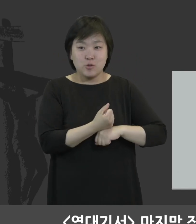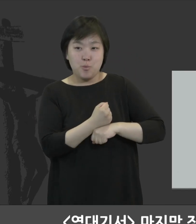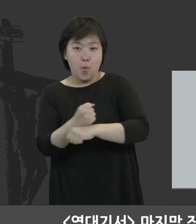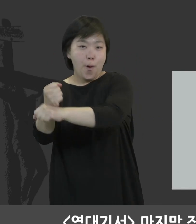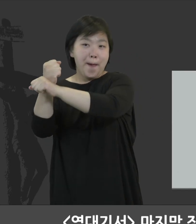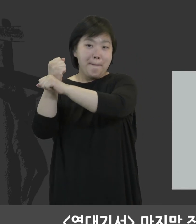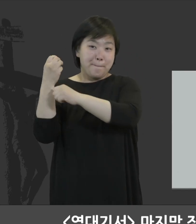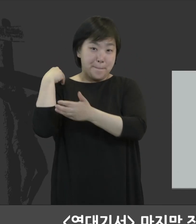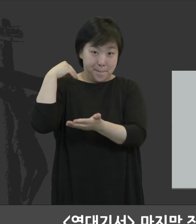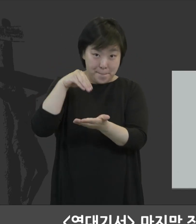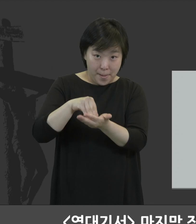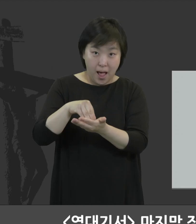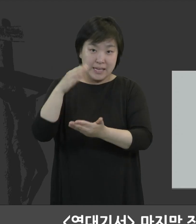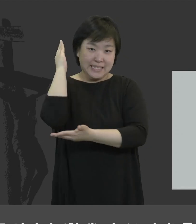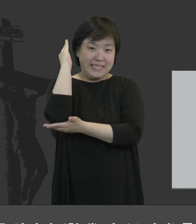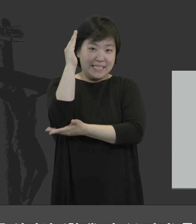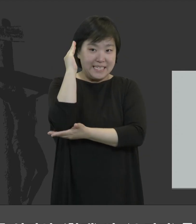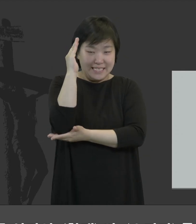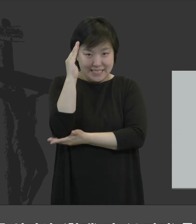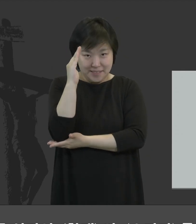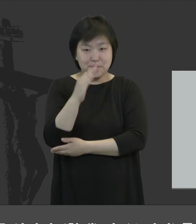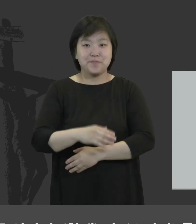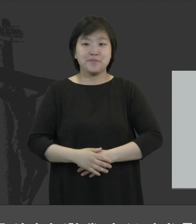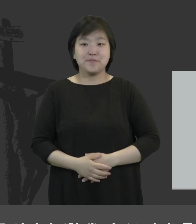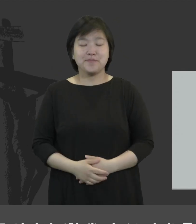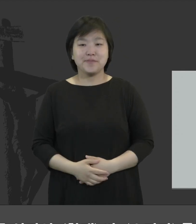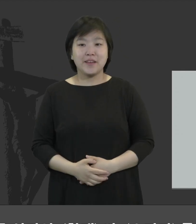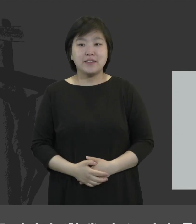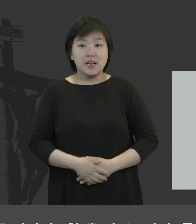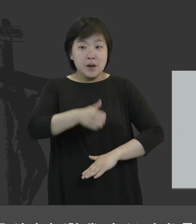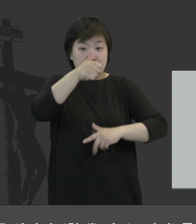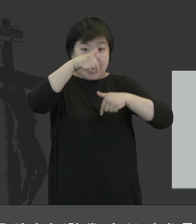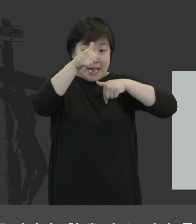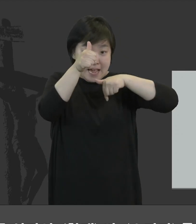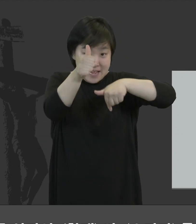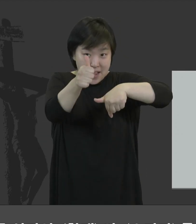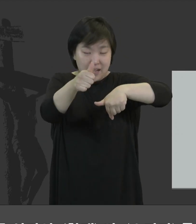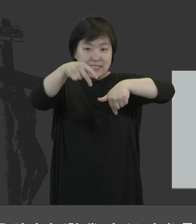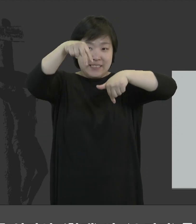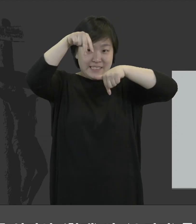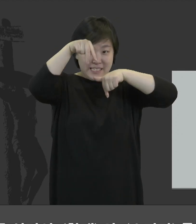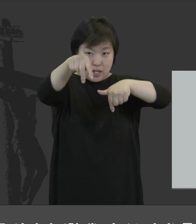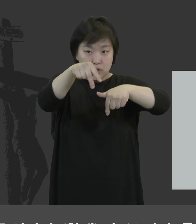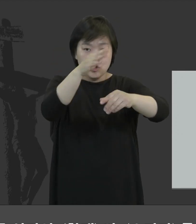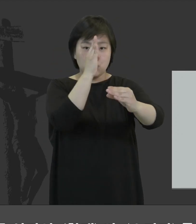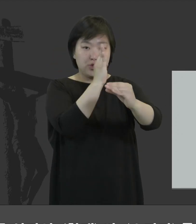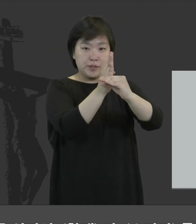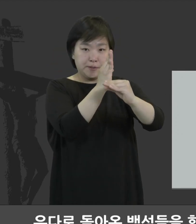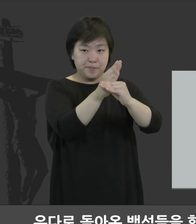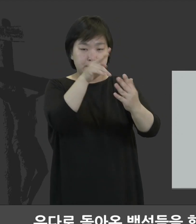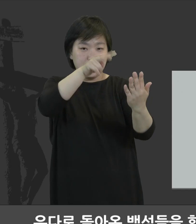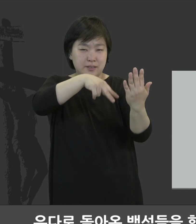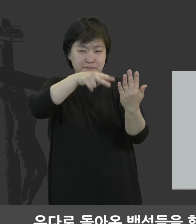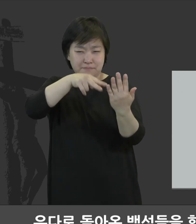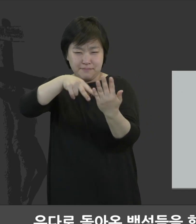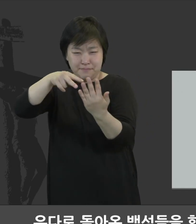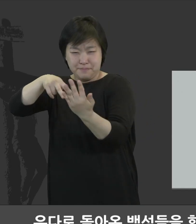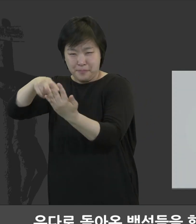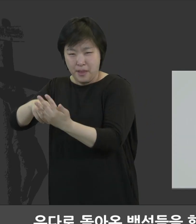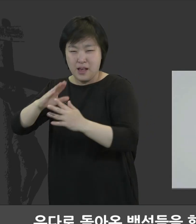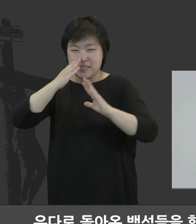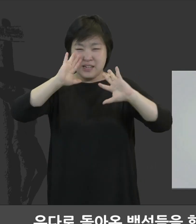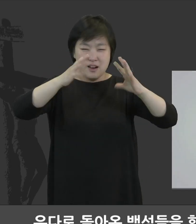귀환의 이야기를 다룰 것입니다. 두 선지서 학개와 스가랴를 중점적으로 살펴보며 유다로